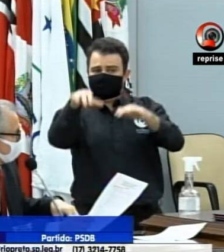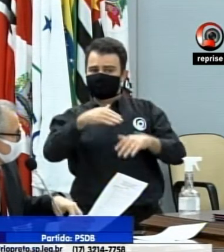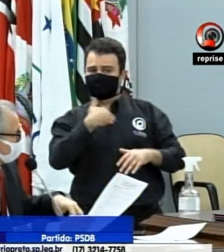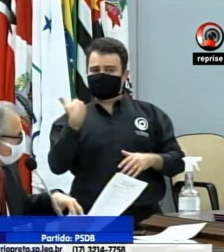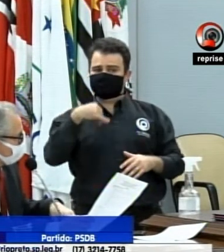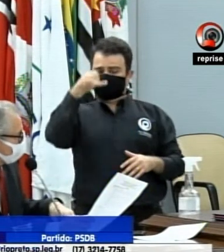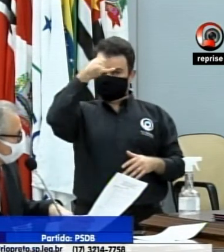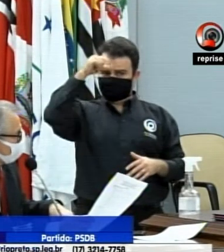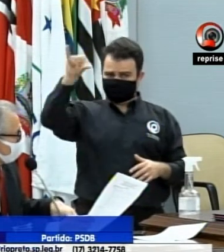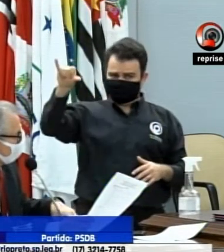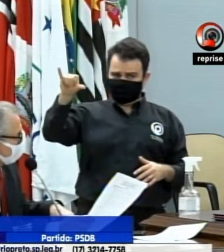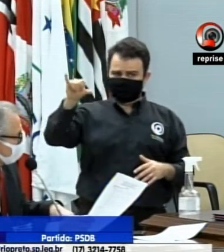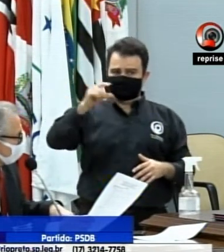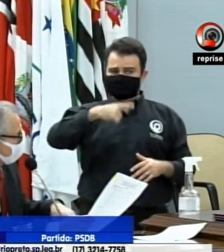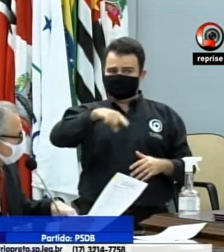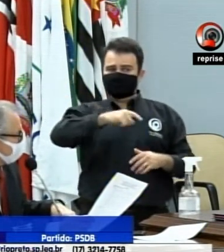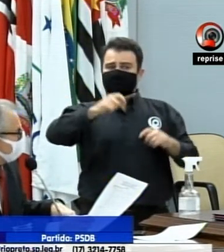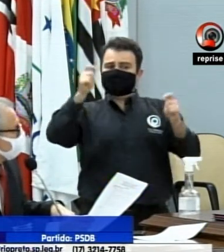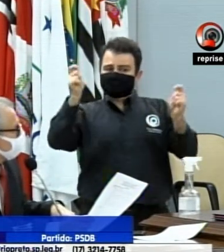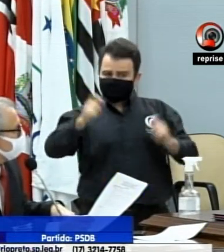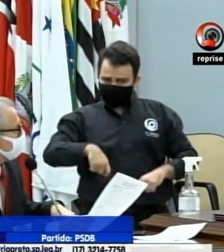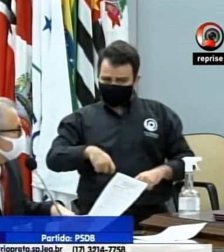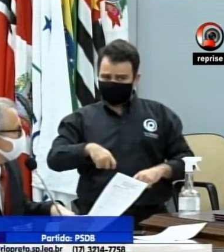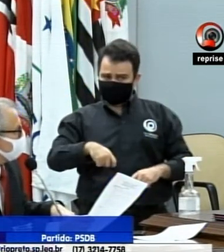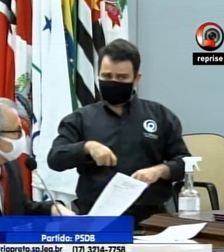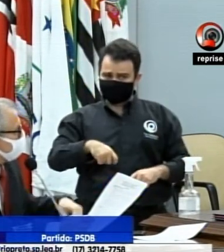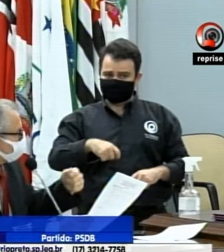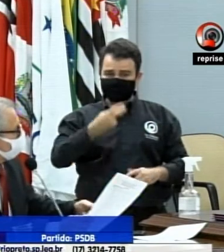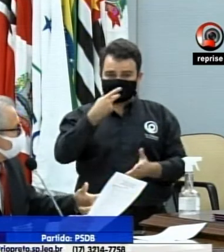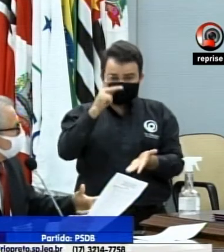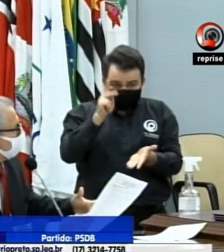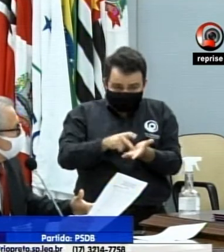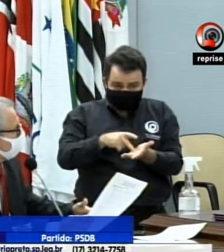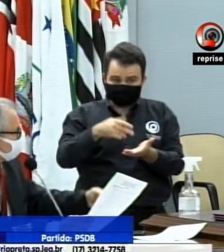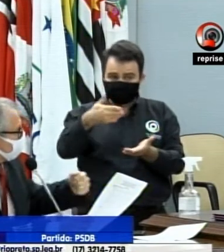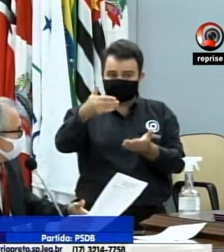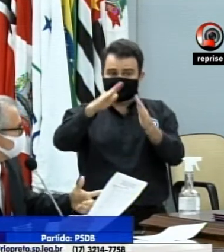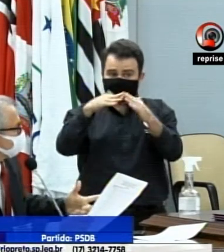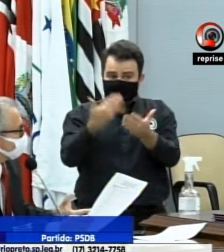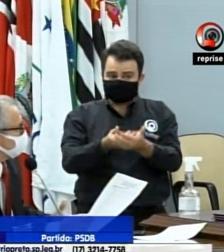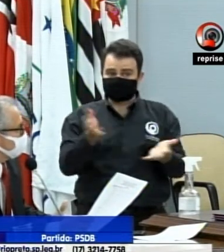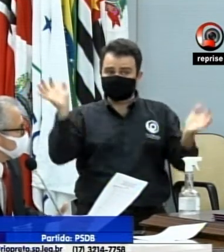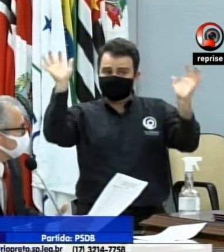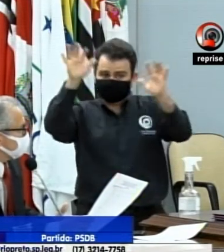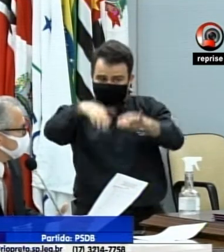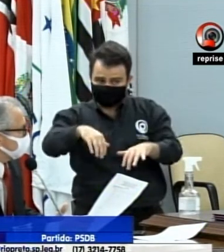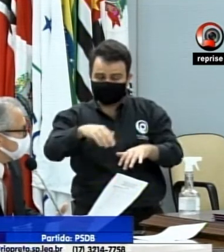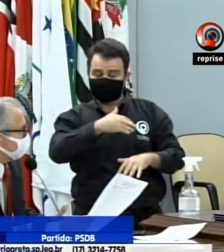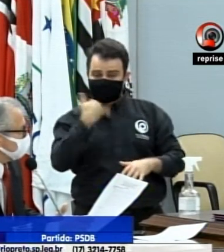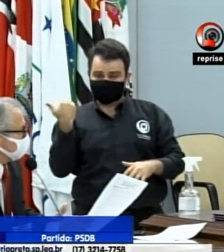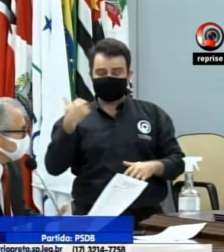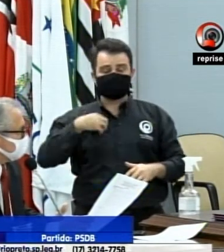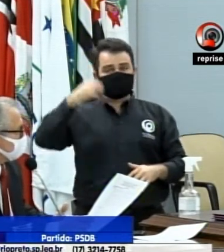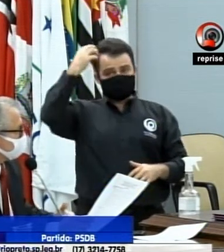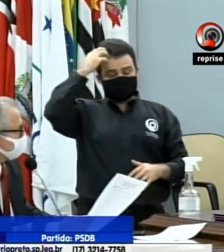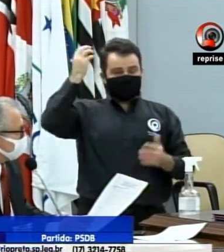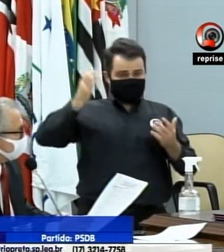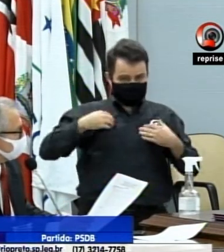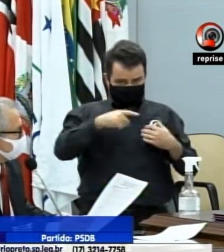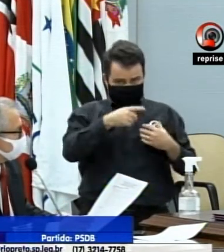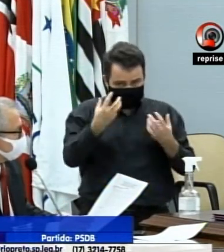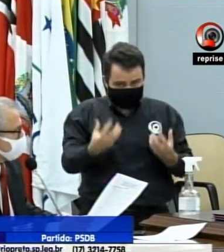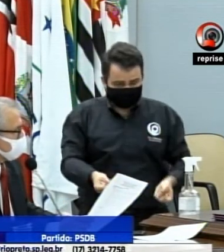tem condições de garantir que jamais ocorrerá uma morte? Dizer, se ocorrer morte, eu assumo a responsabilidade?